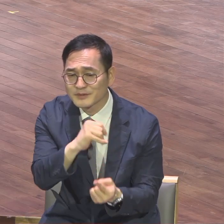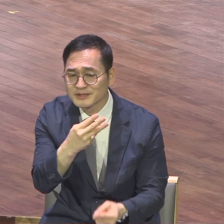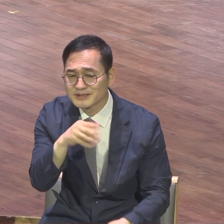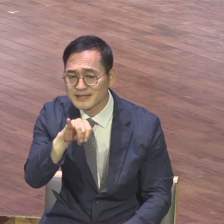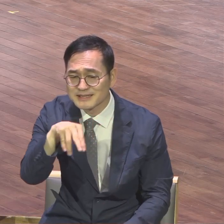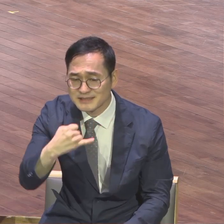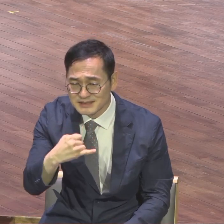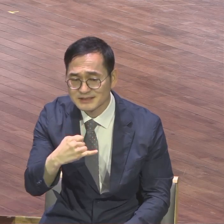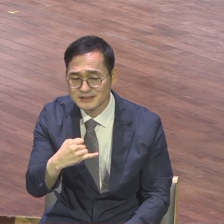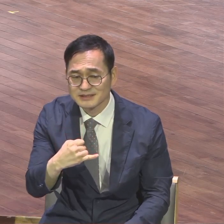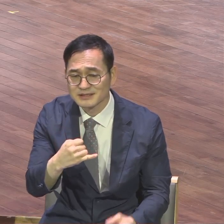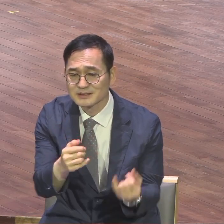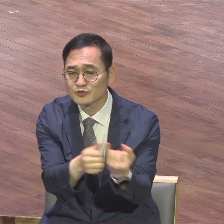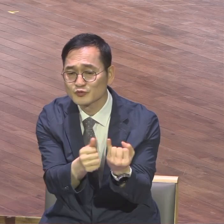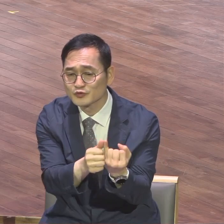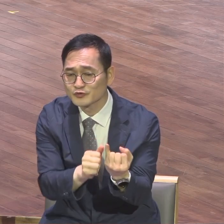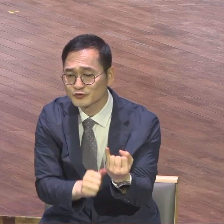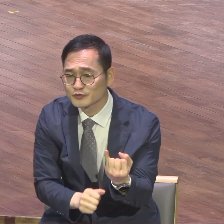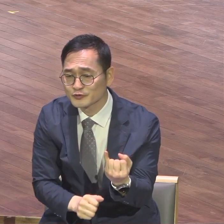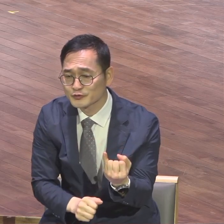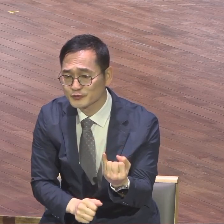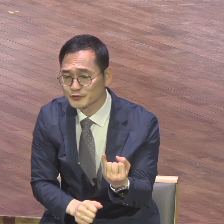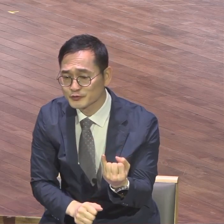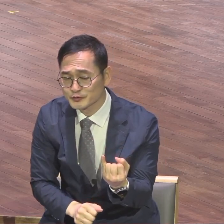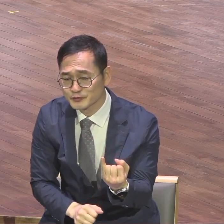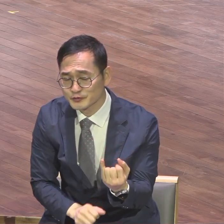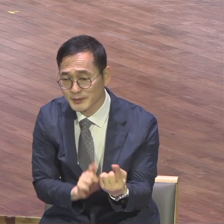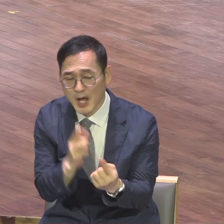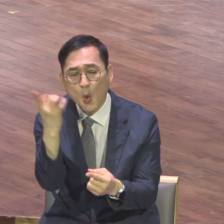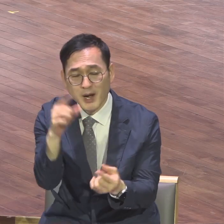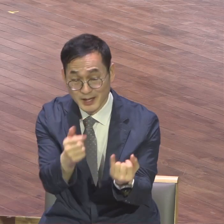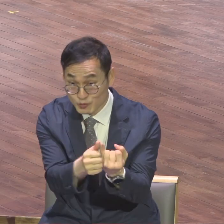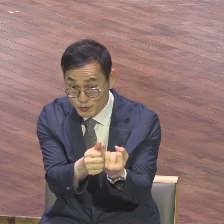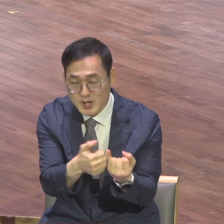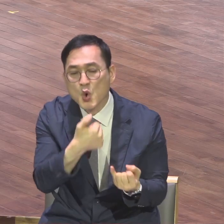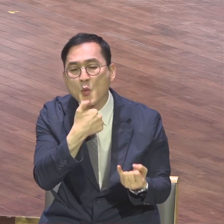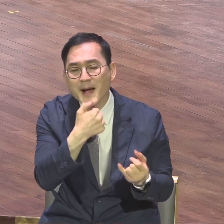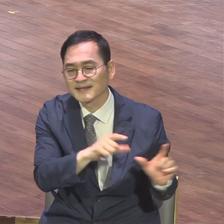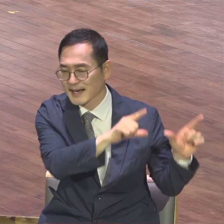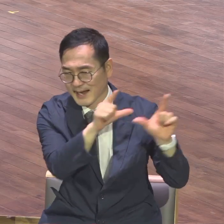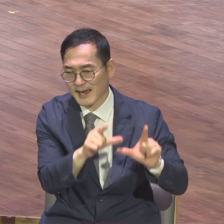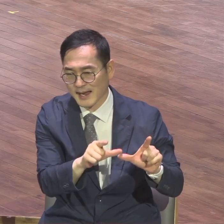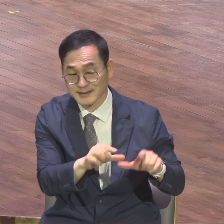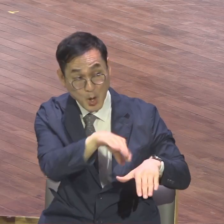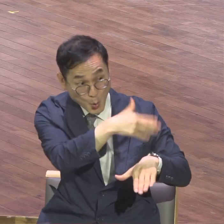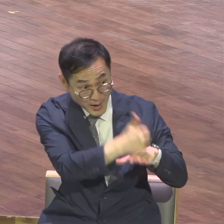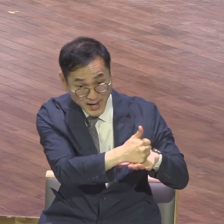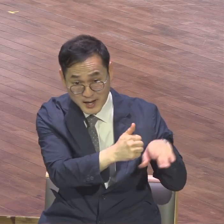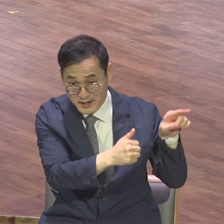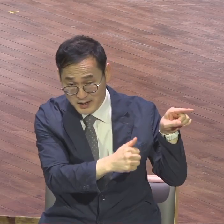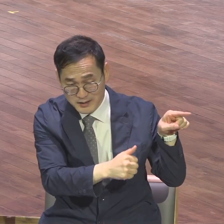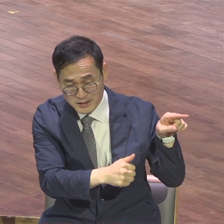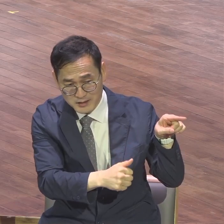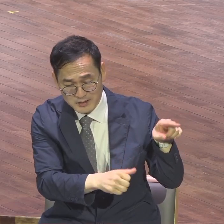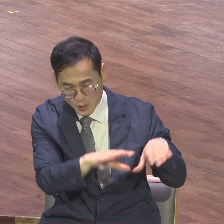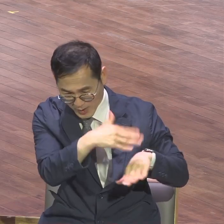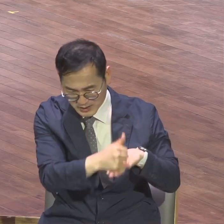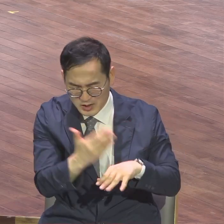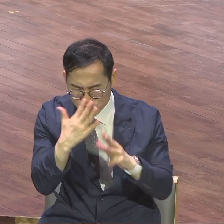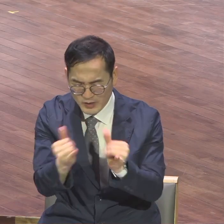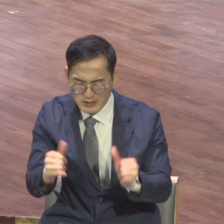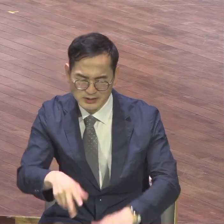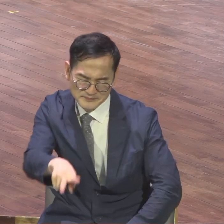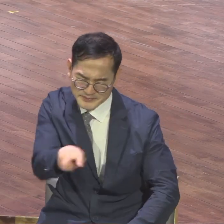브리스가 부부를 만납니다. 원래 이들은 로마에서 살았는데 로마 황제 글라우디오가 이